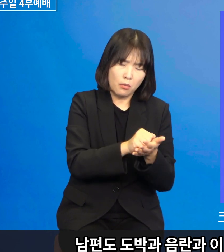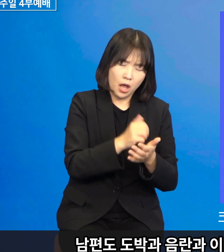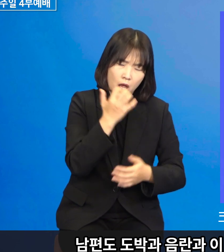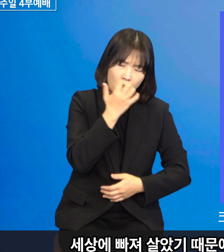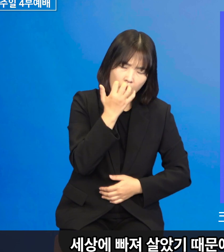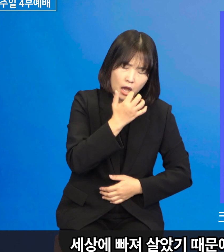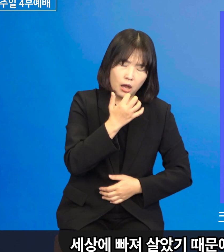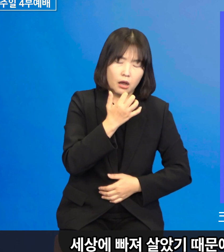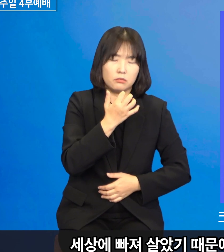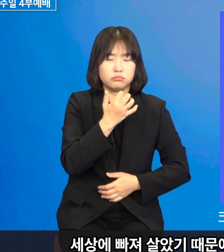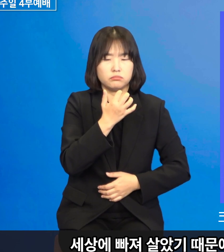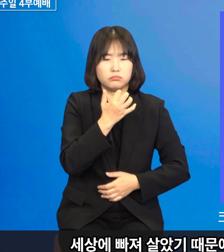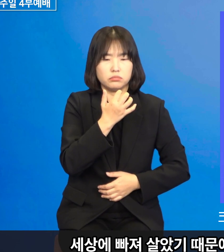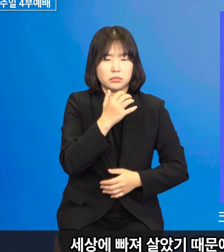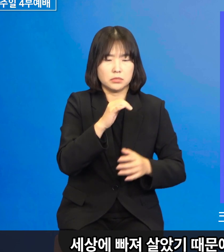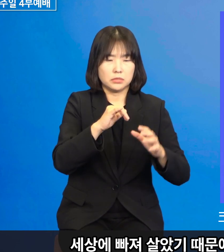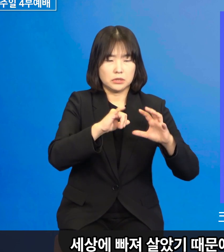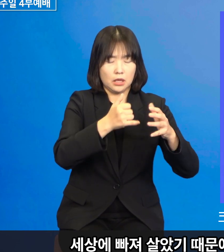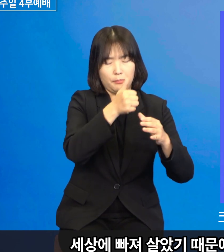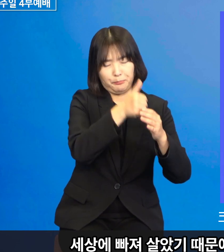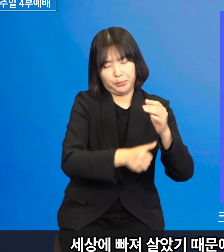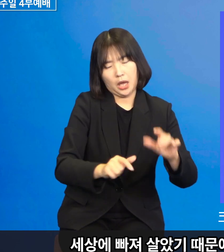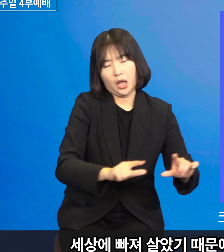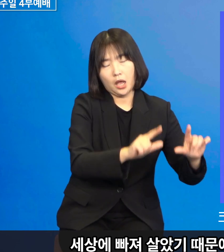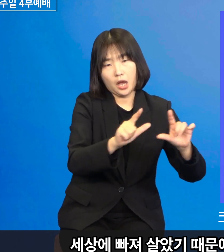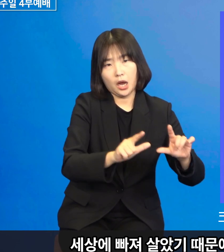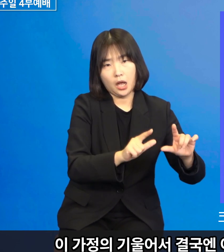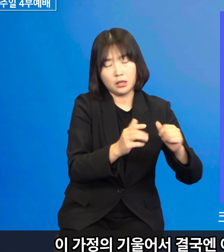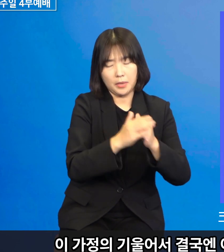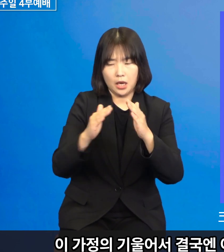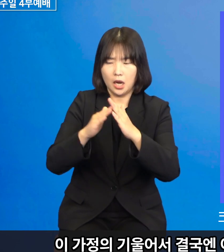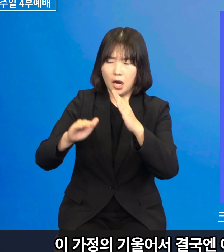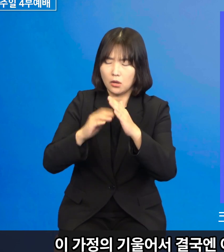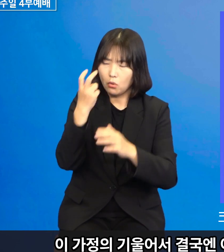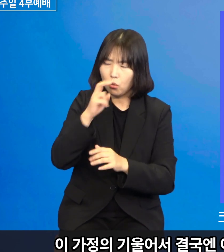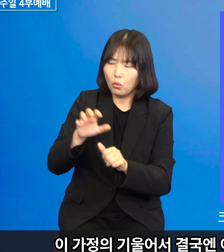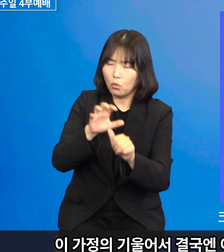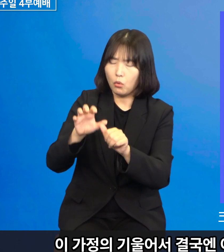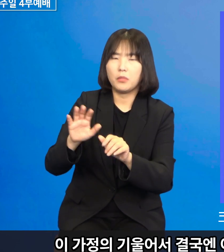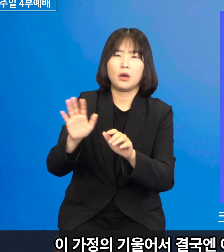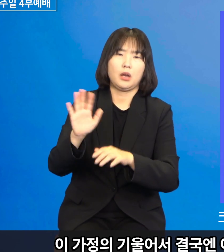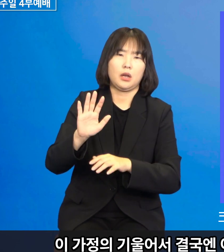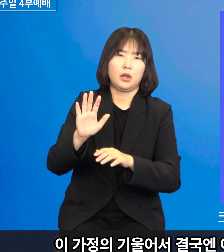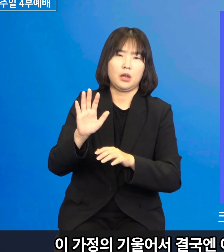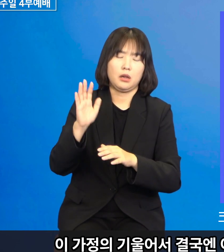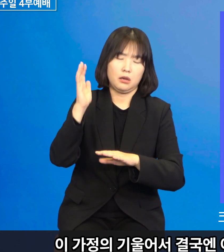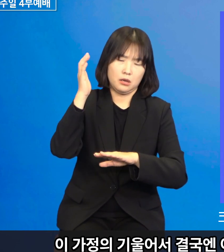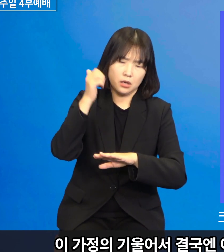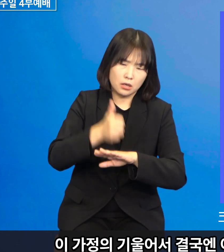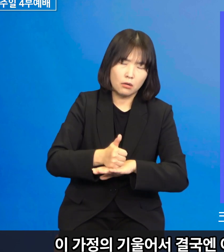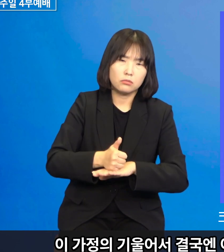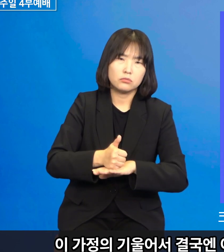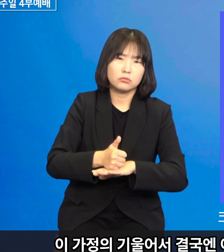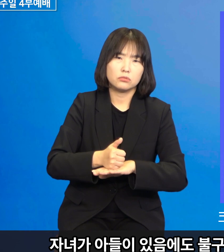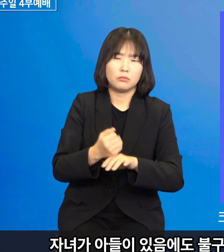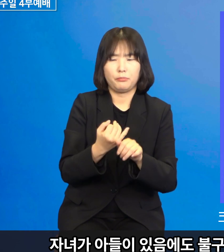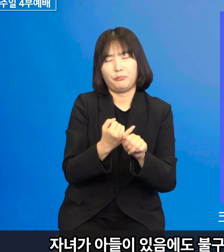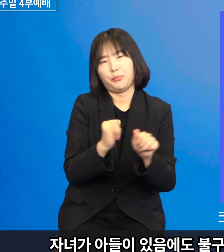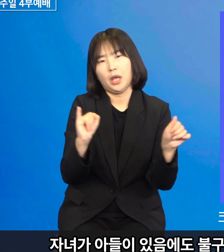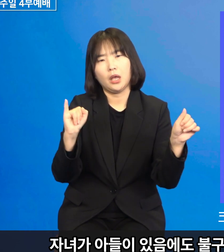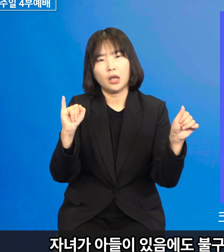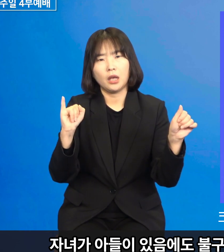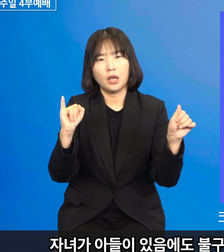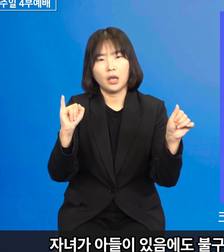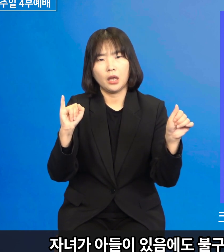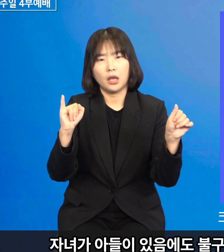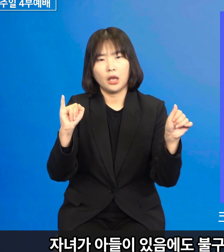너무 좋지 않고 세상에 빠져 살았기 때문에 이 가정을 돌보지 않았어요. 이 가정이 기울어서 결국에 이제 홈리스 생활을 하게 됩니다.